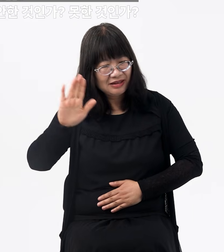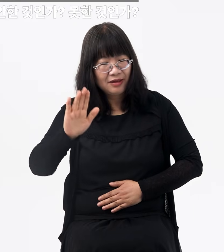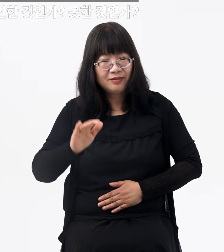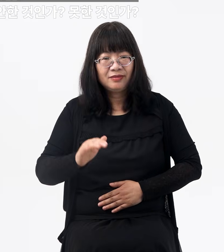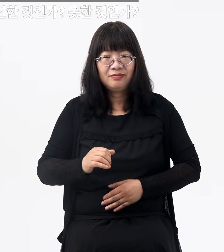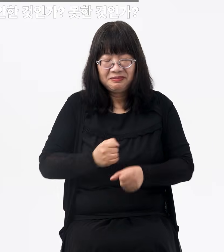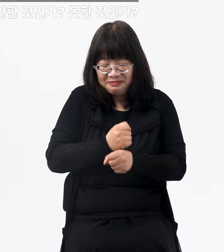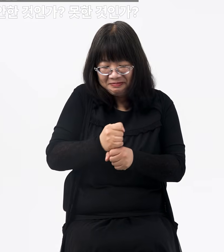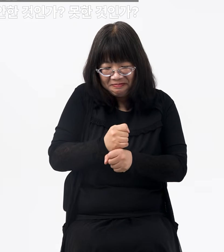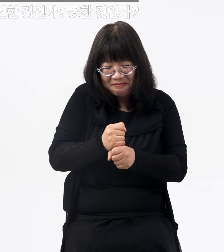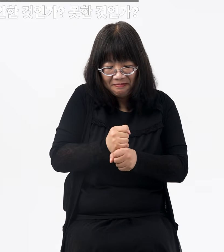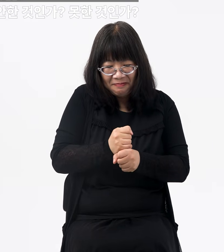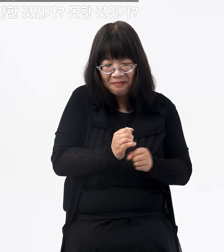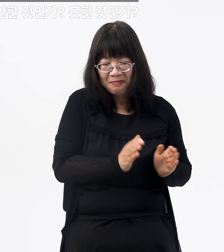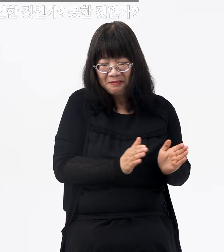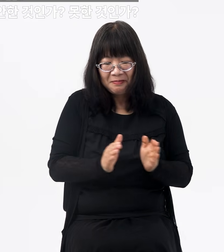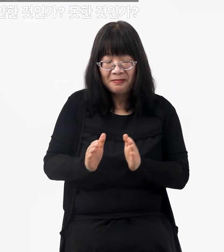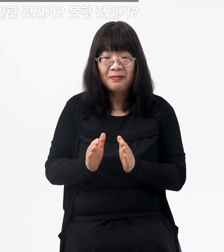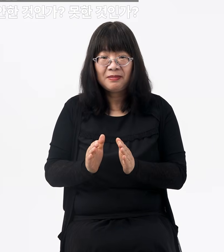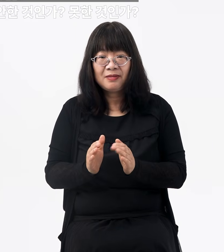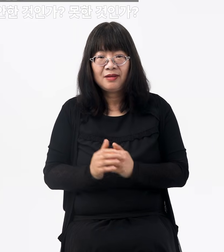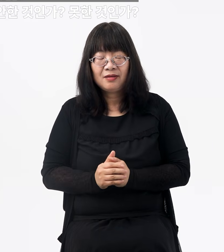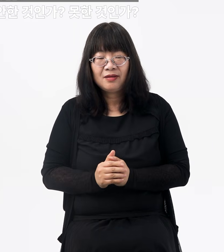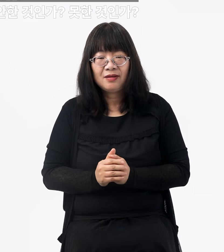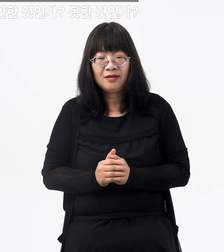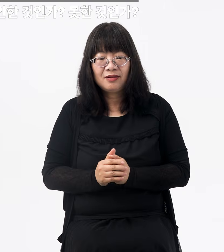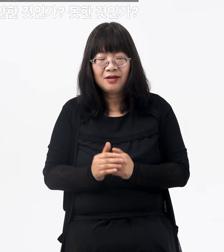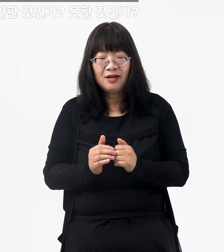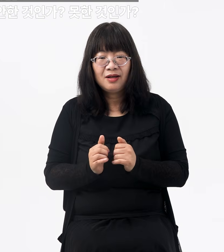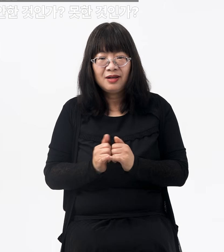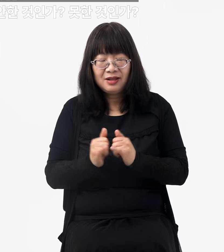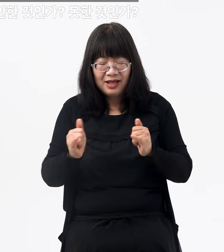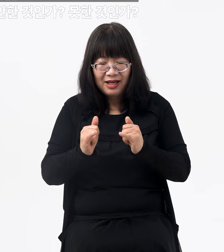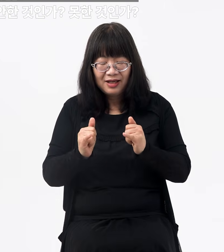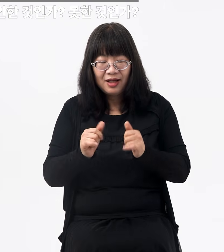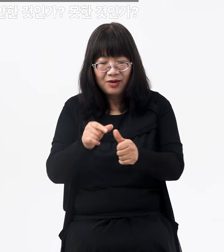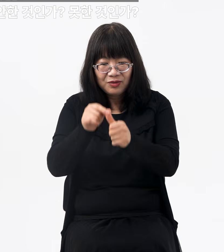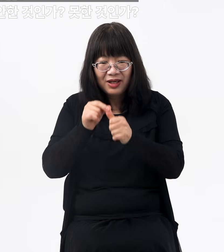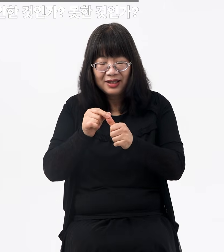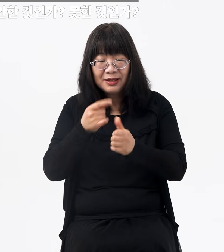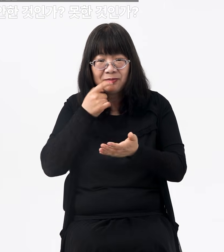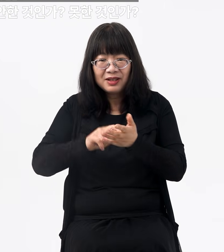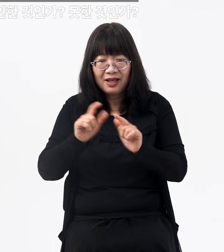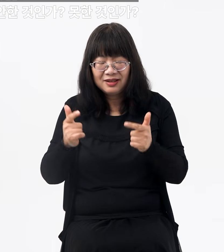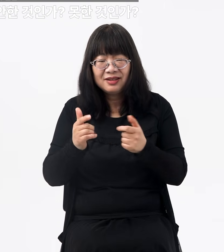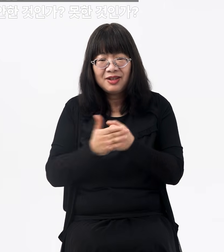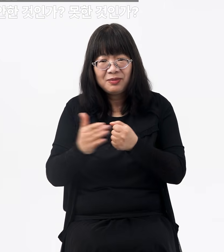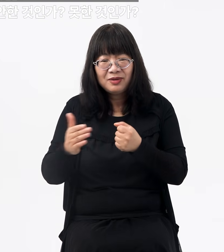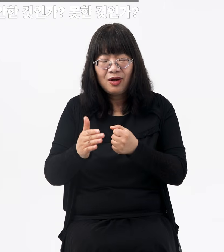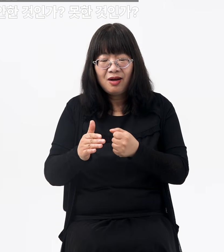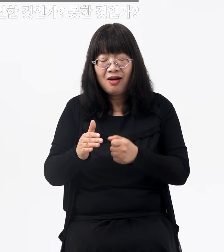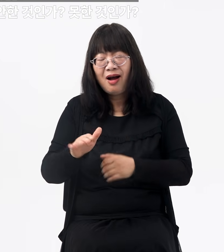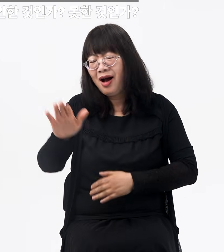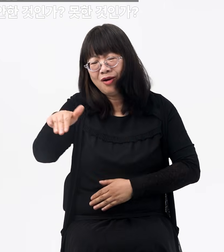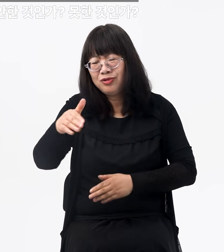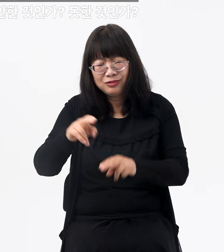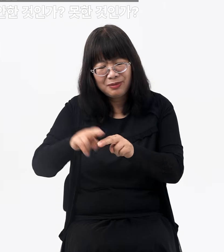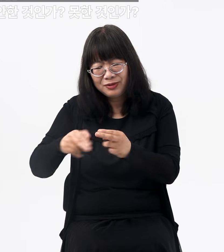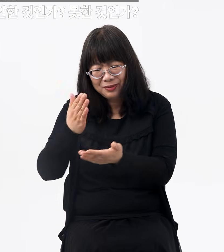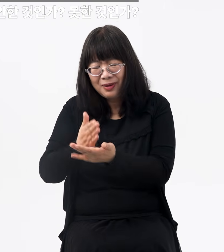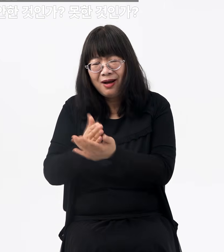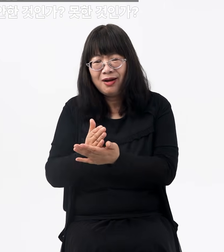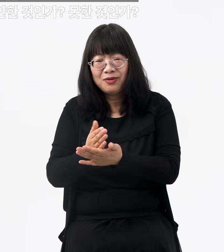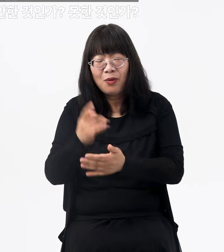짐을 챙겼어요. 그러니까 사람 하나 찾기가 힘드니까 팀장이 말리는 거예요. 도대체 왜 그러냐고.